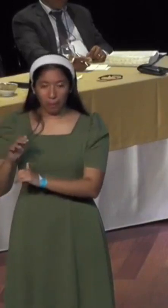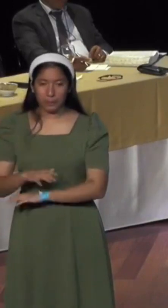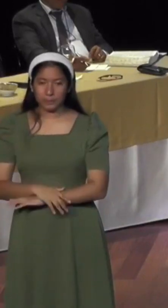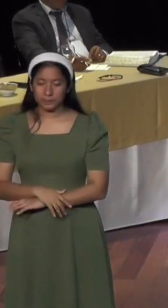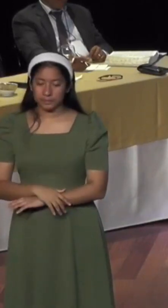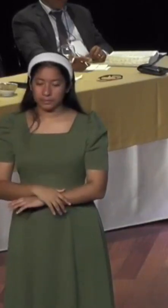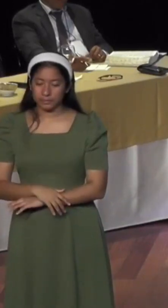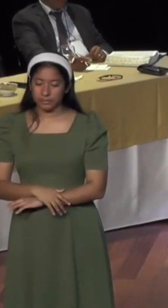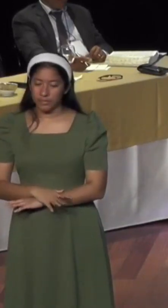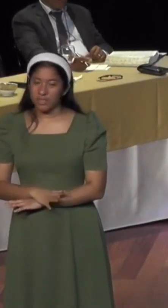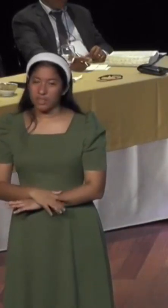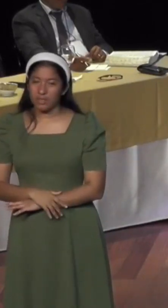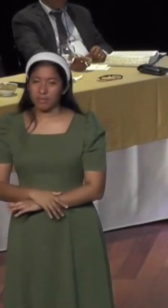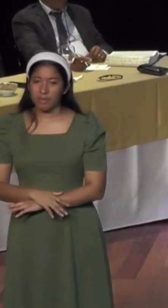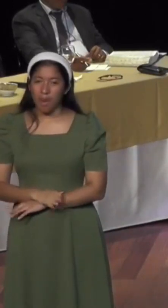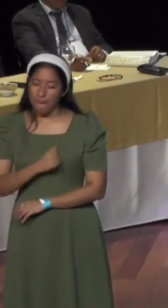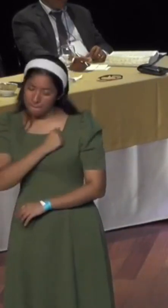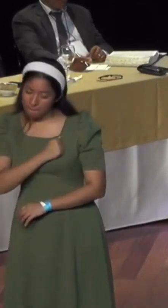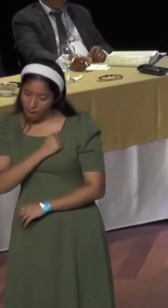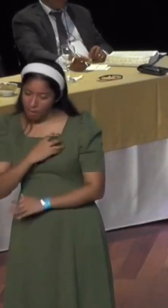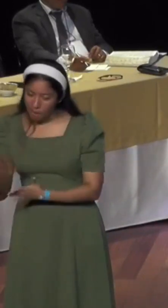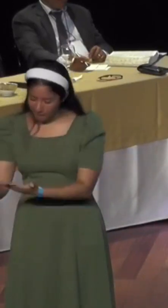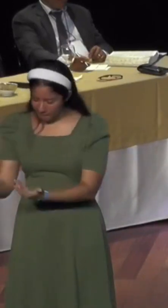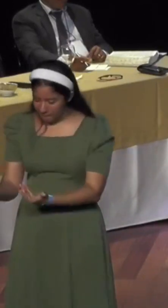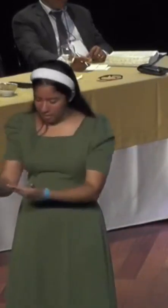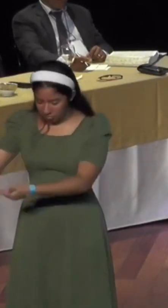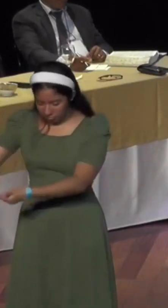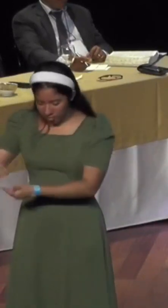¿Me traes un poco de café?